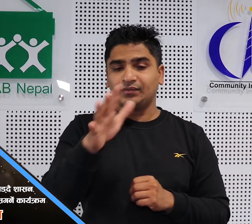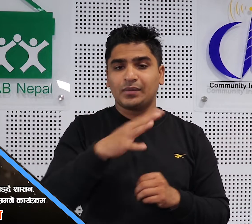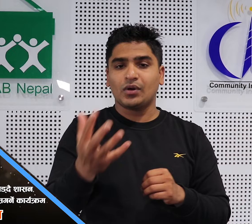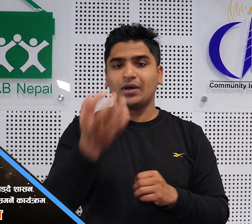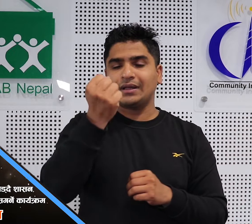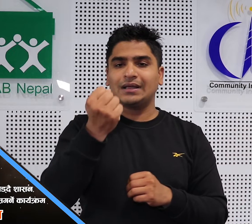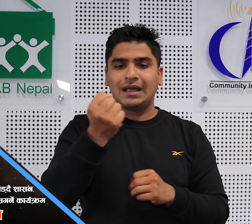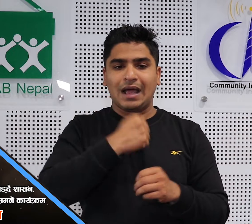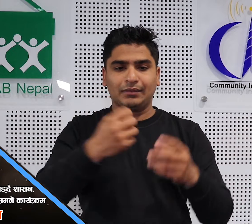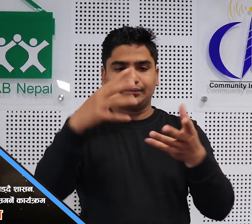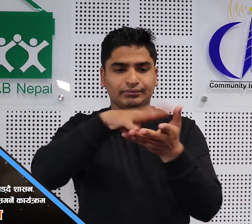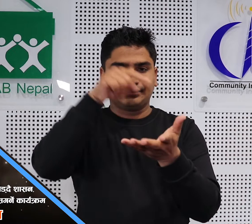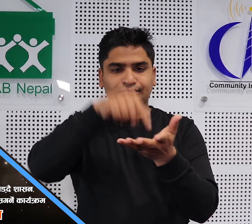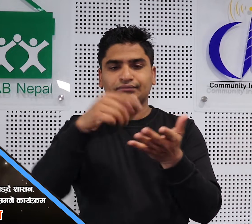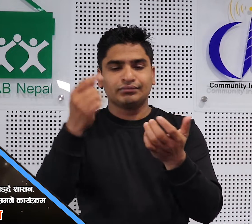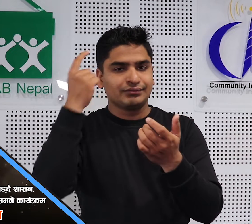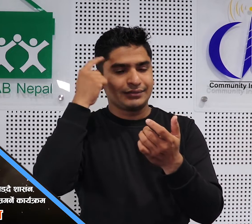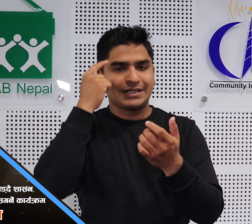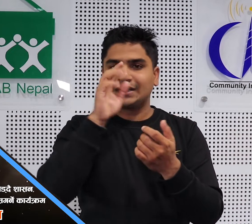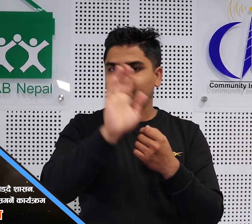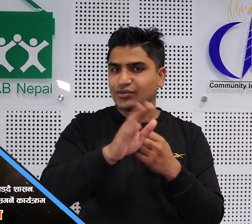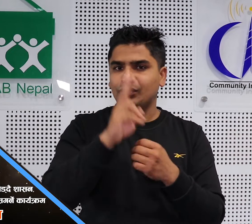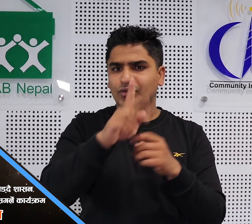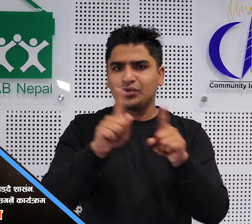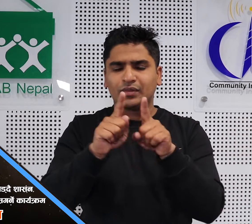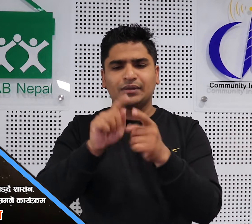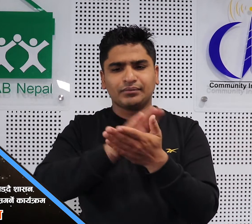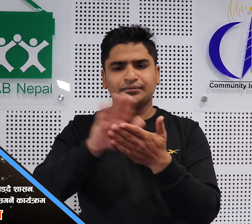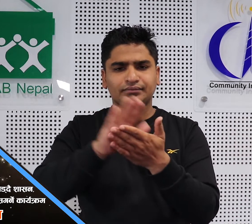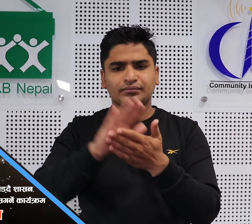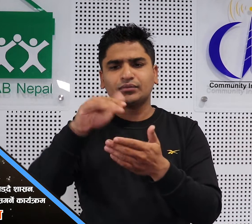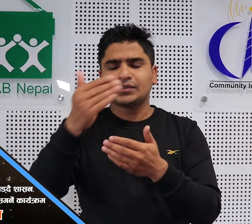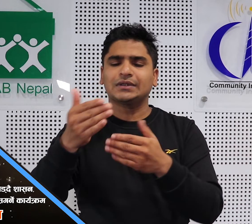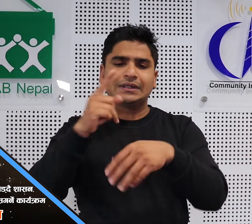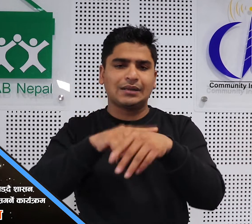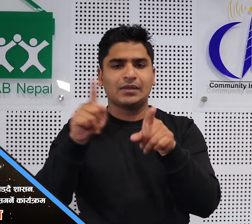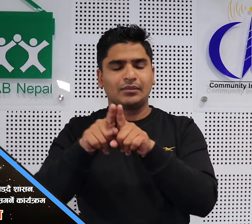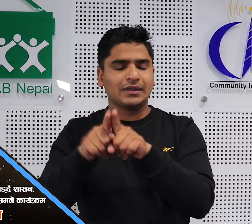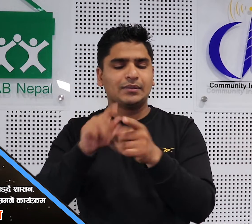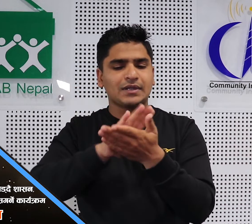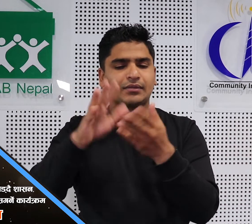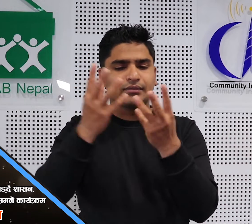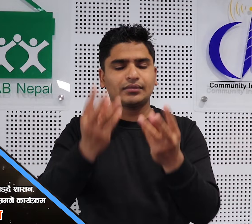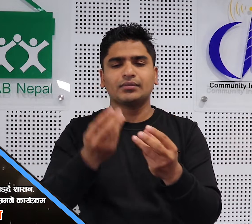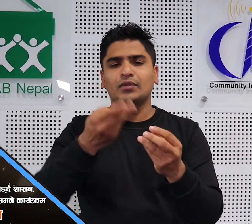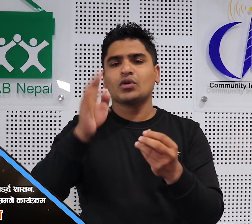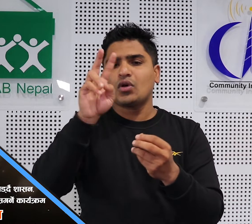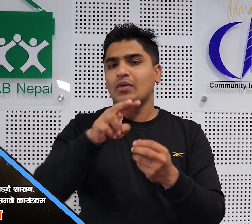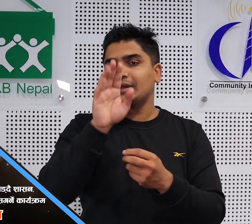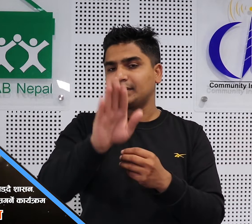आफ्नोतिर केन्द्रित गर्नुपर्ने अलिकति मानसिकता छ, त्यो पनि कर्मश पछिल्लो अवधिमा त्यो चिर्दै पनि गइरहेको स्थिति छ। तर कहिलेकाहीँ